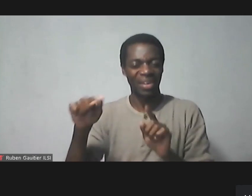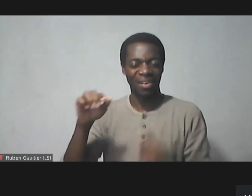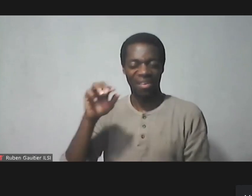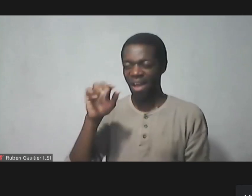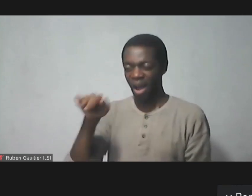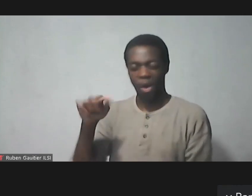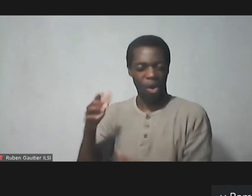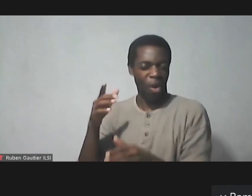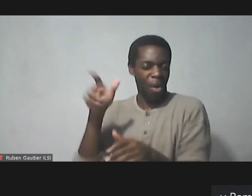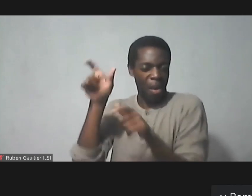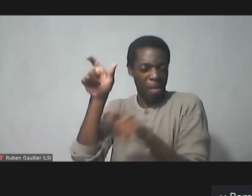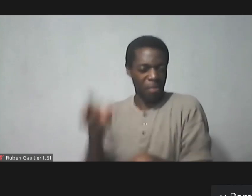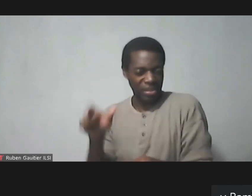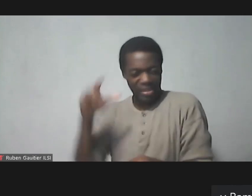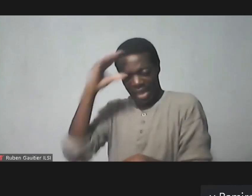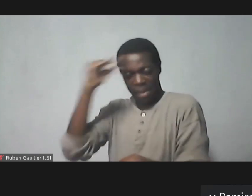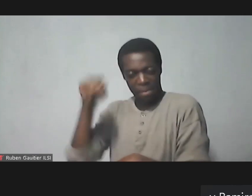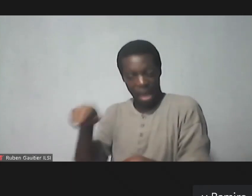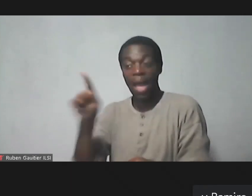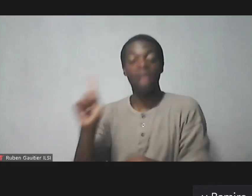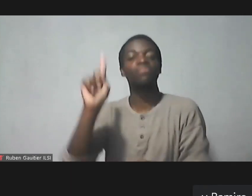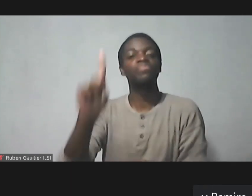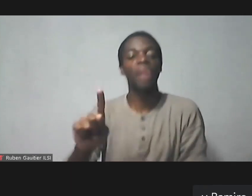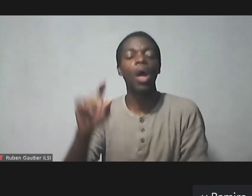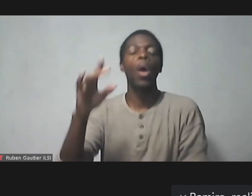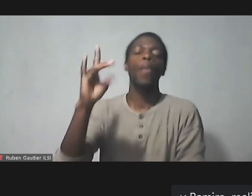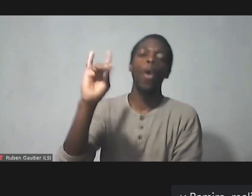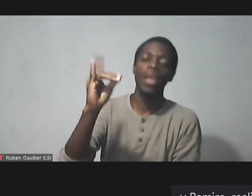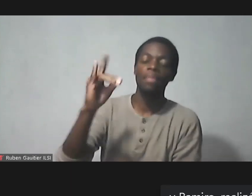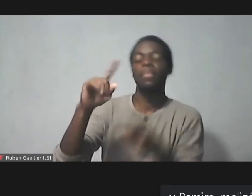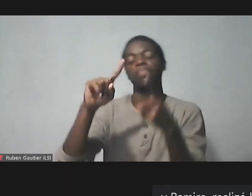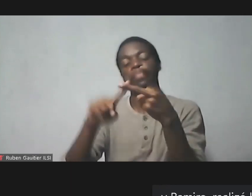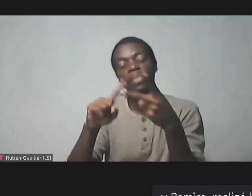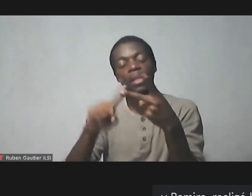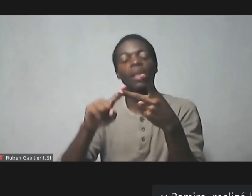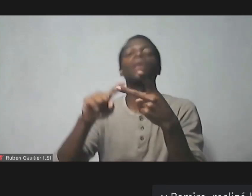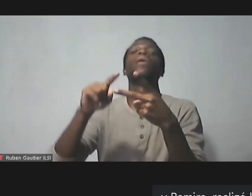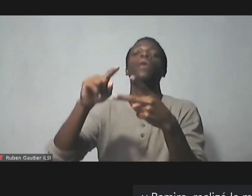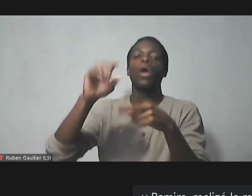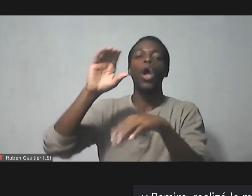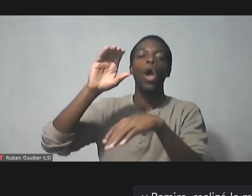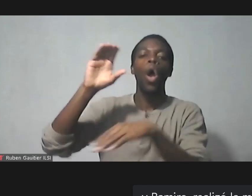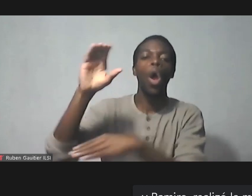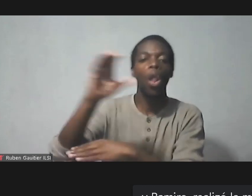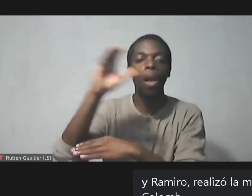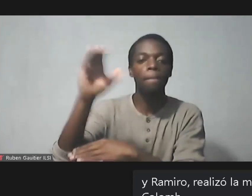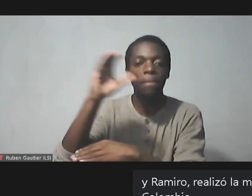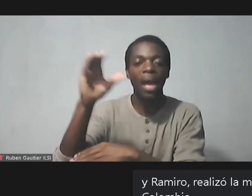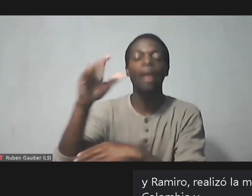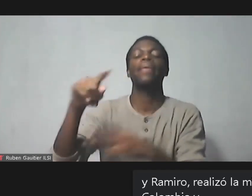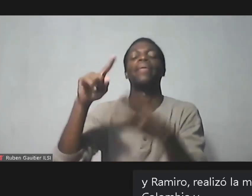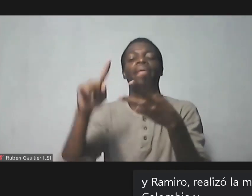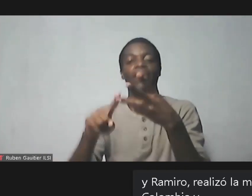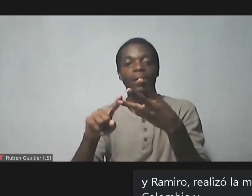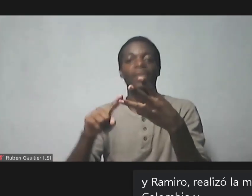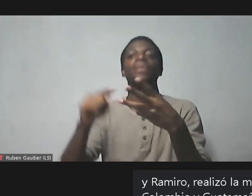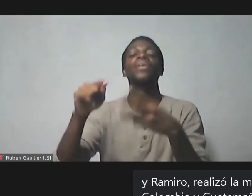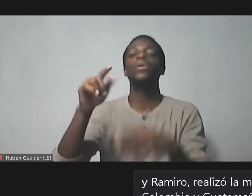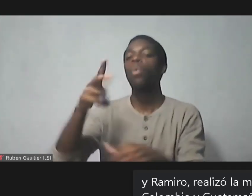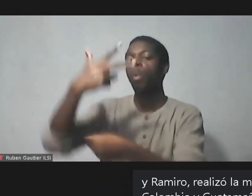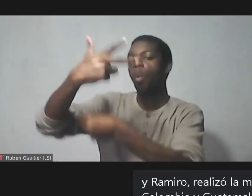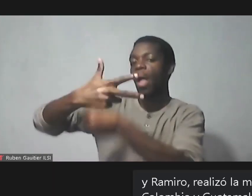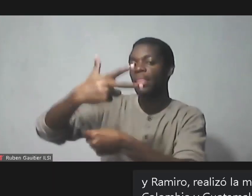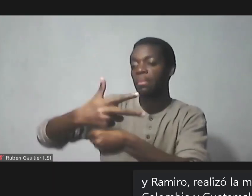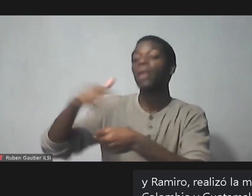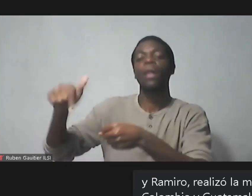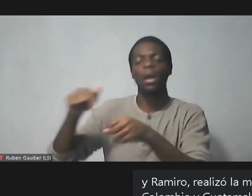misma investigación en Bolivia, Colombia y Guatemala para una mirada más profunda en algunos